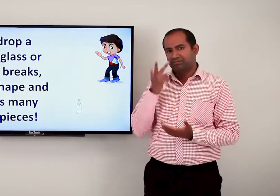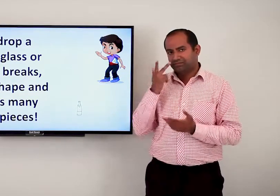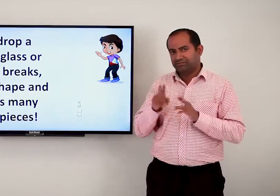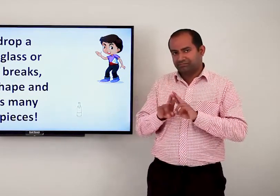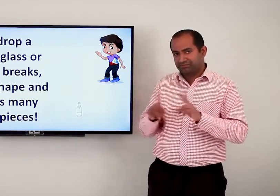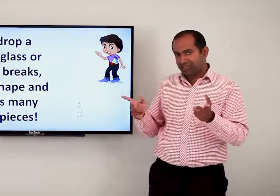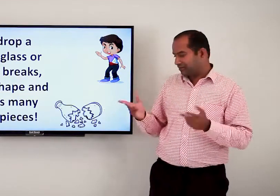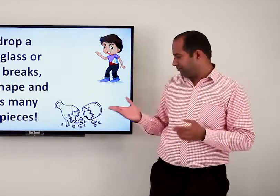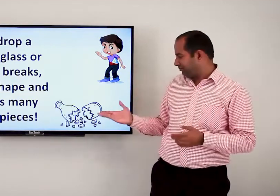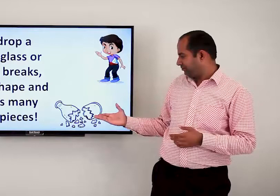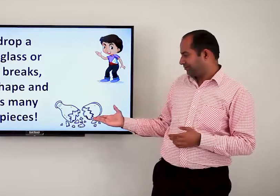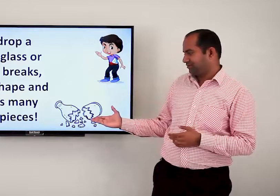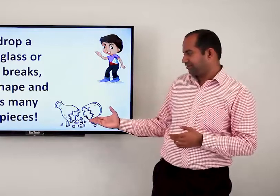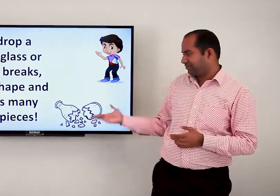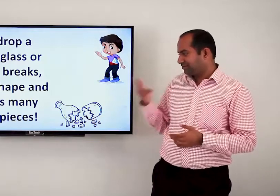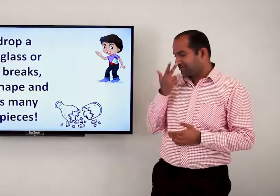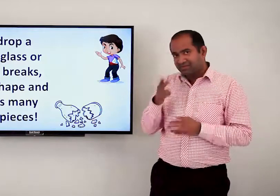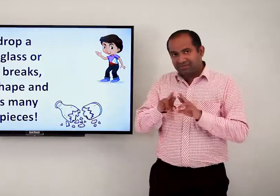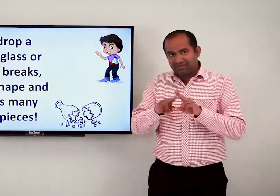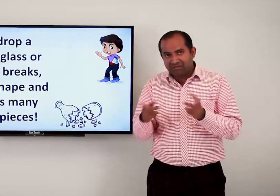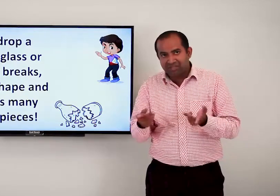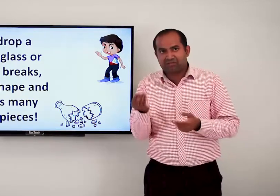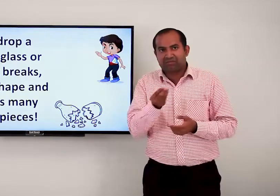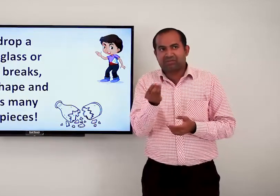ये देखिए, शीशे की बोतल टूट गई।